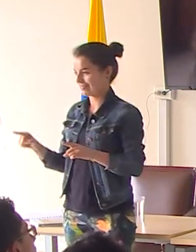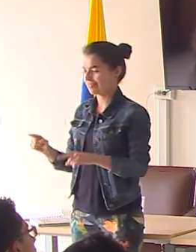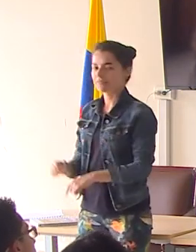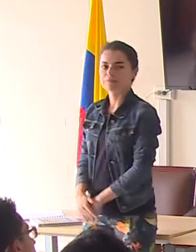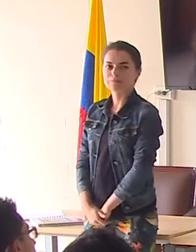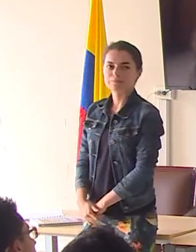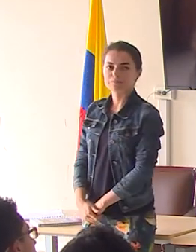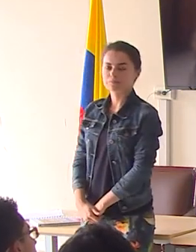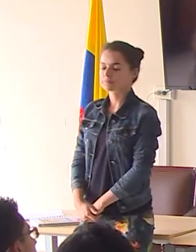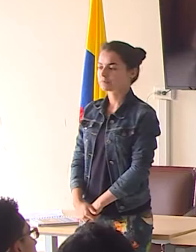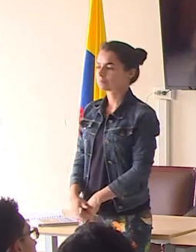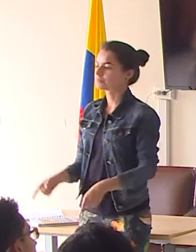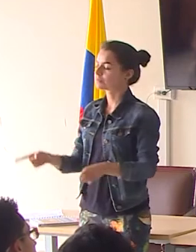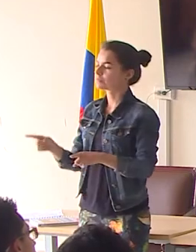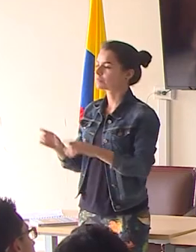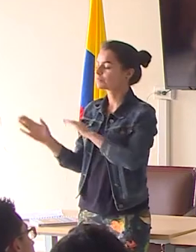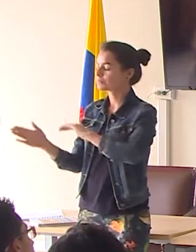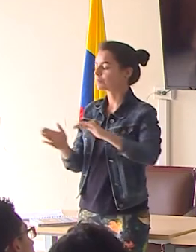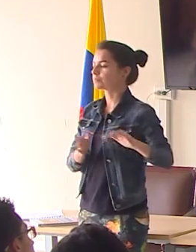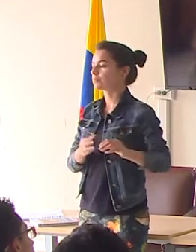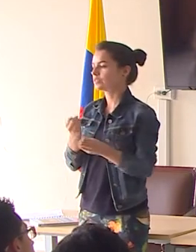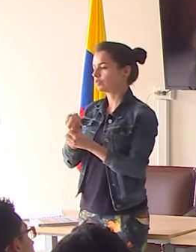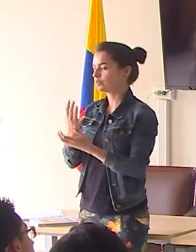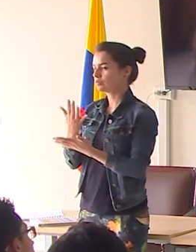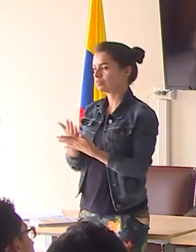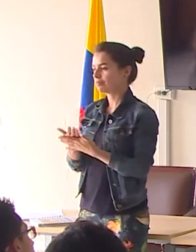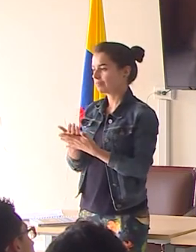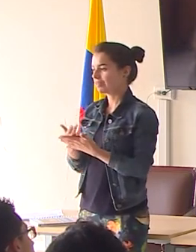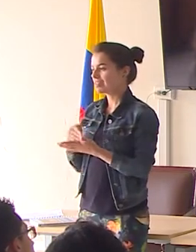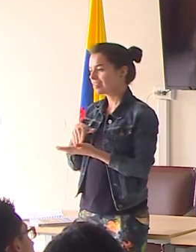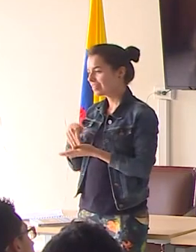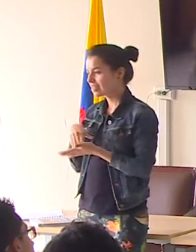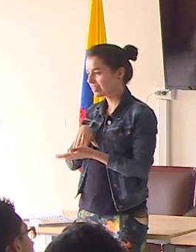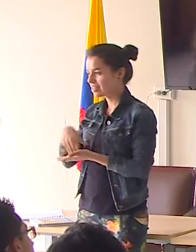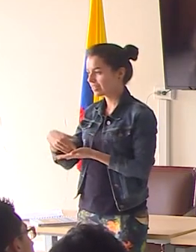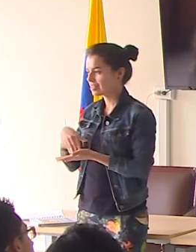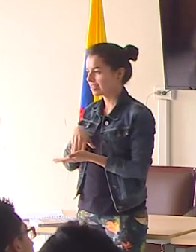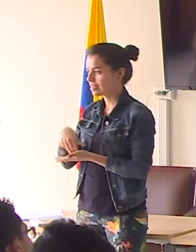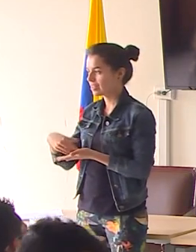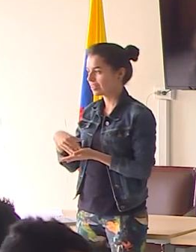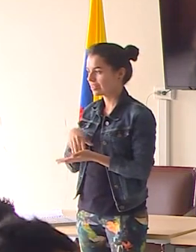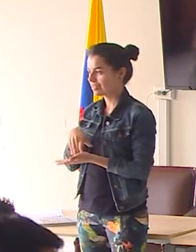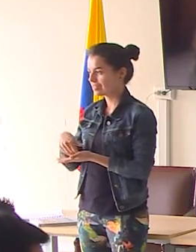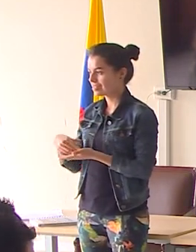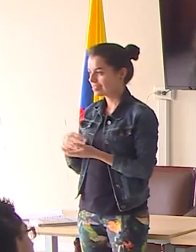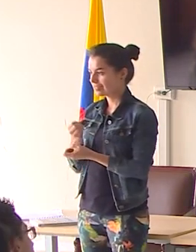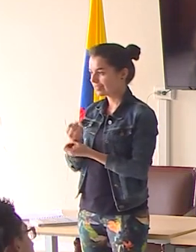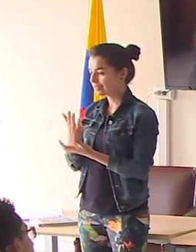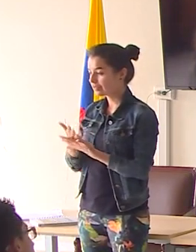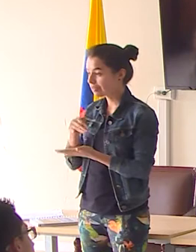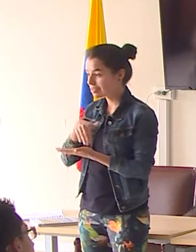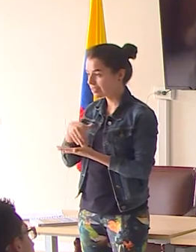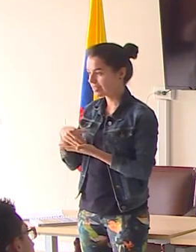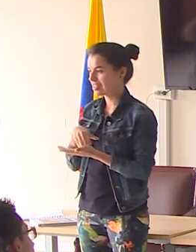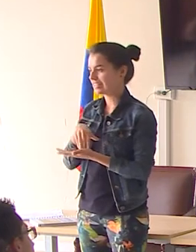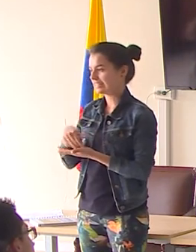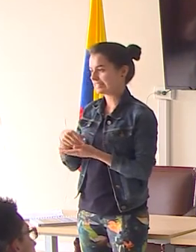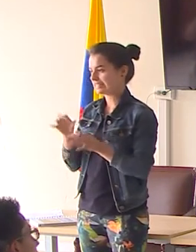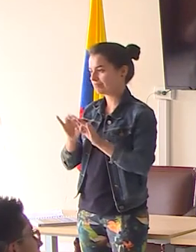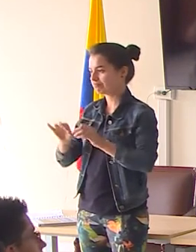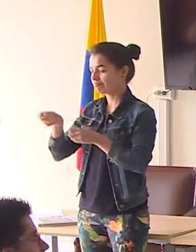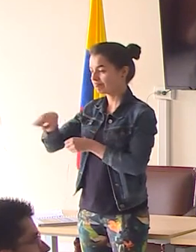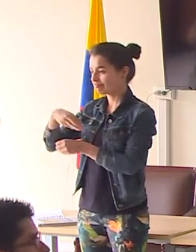una infraestructura ambiental bastante floja o bastante débil que es la que se supone debe soportar todo el proceso de